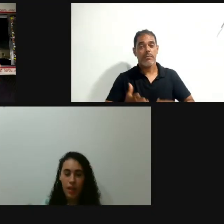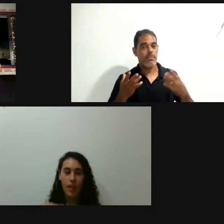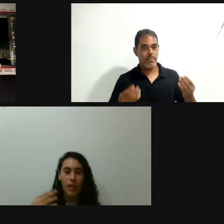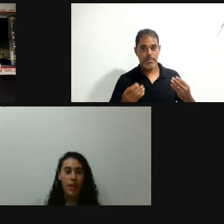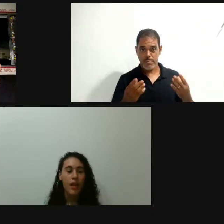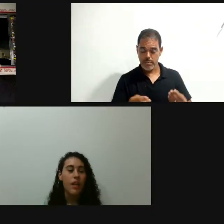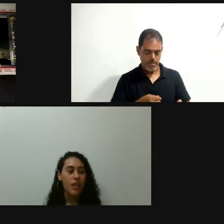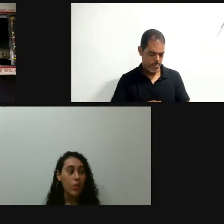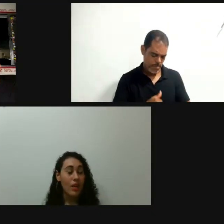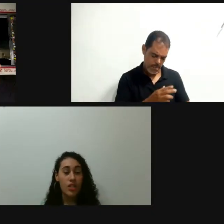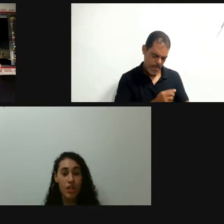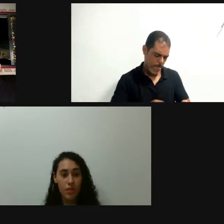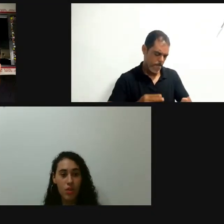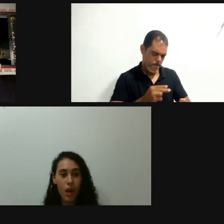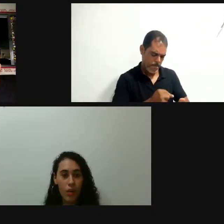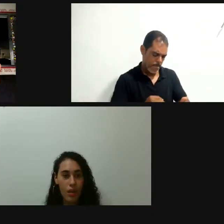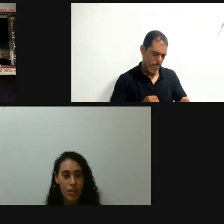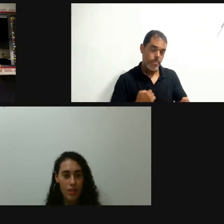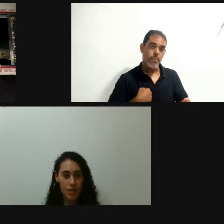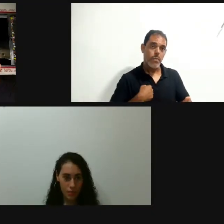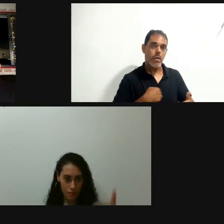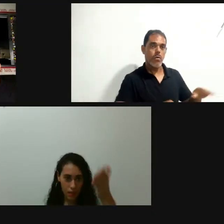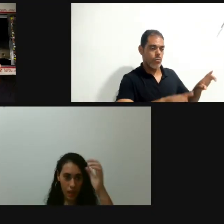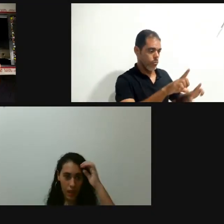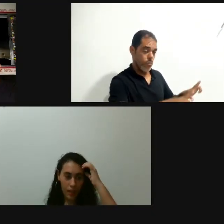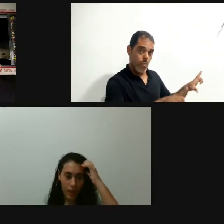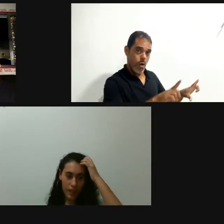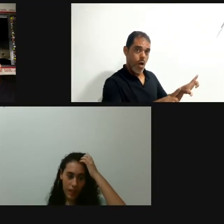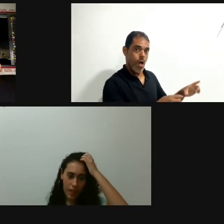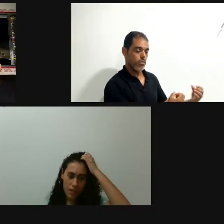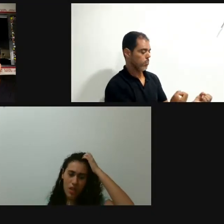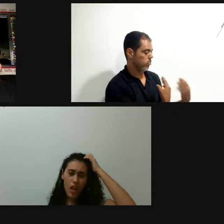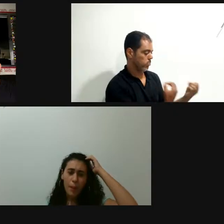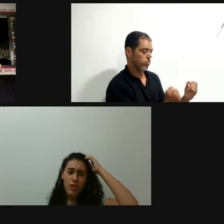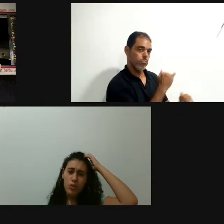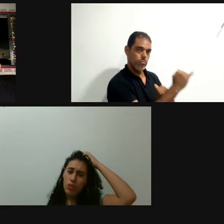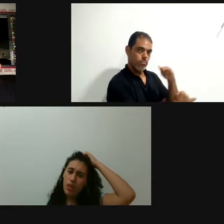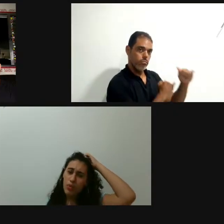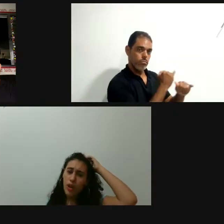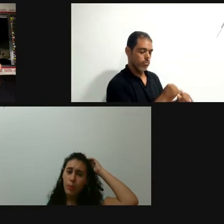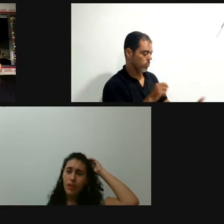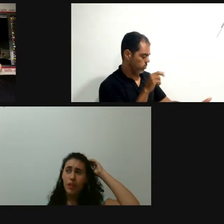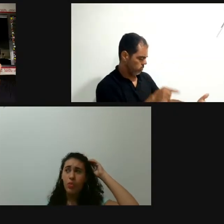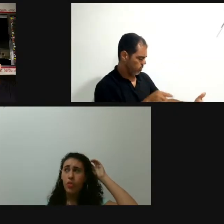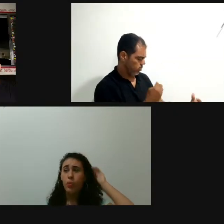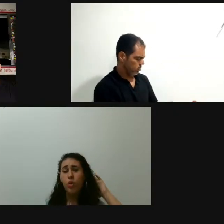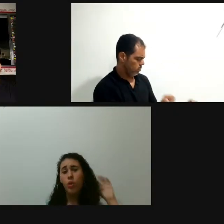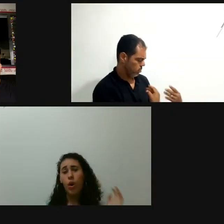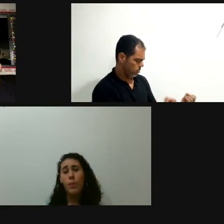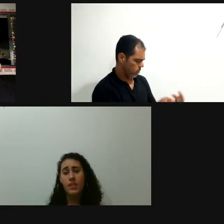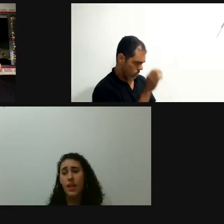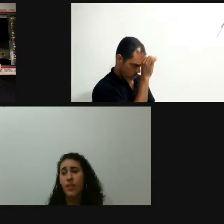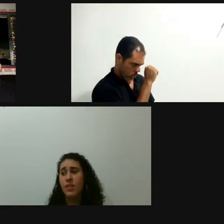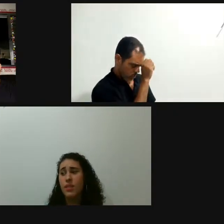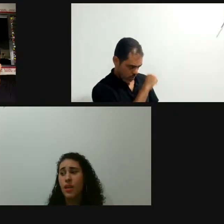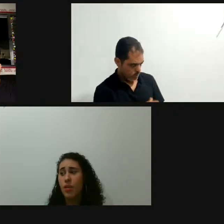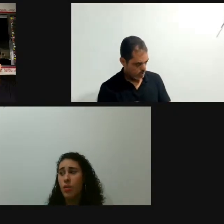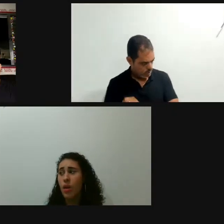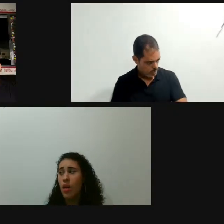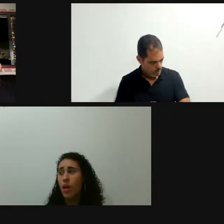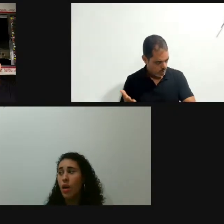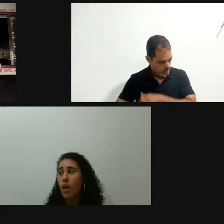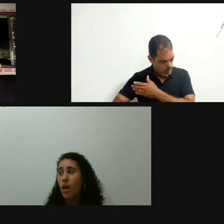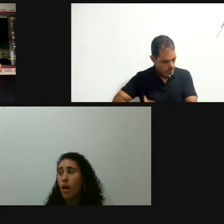fazer. Eu assistia videoaulas na internet, mas tudo que eu fui aprendendo fui por